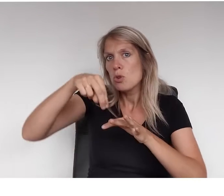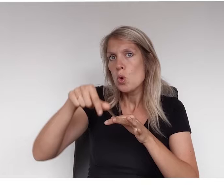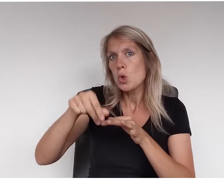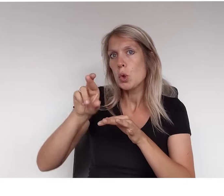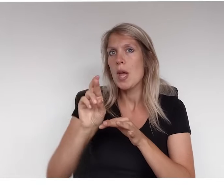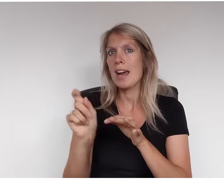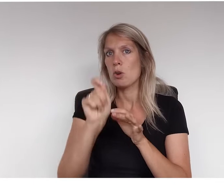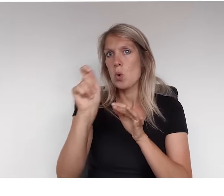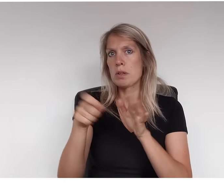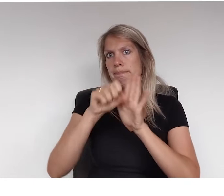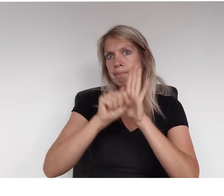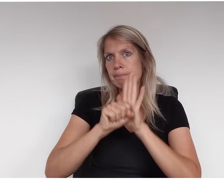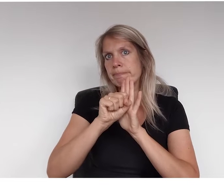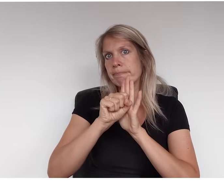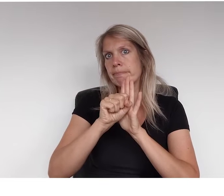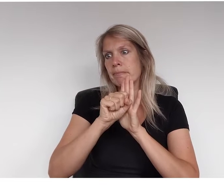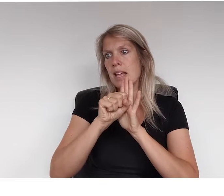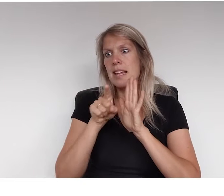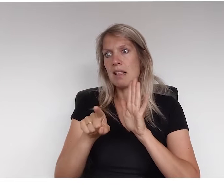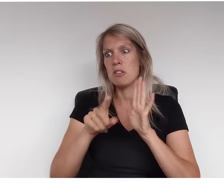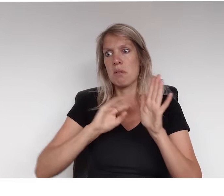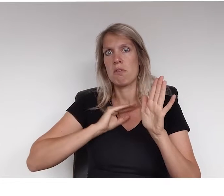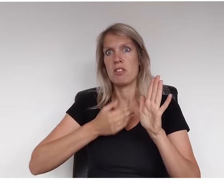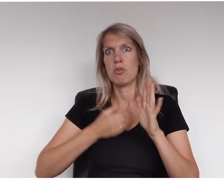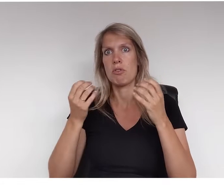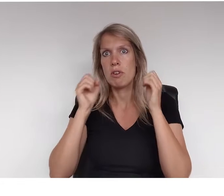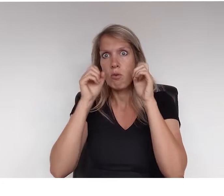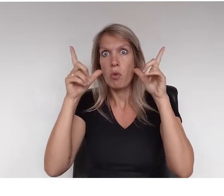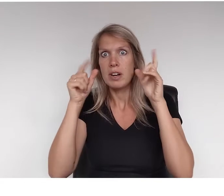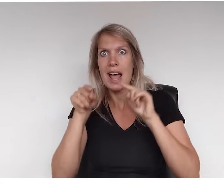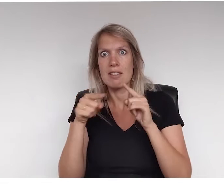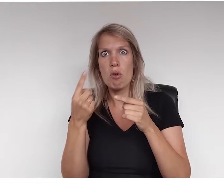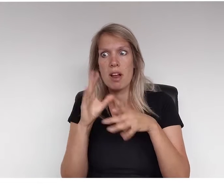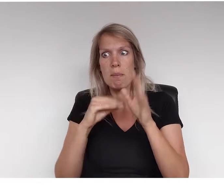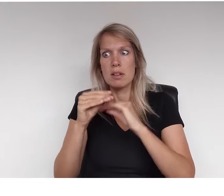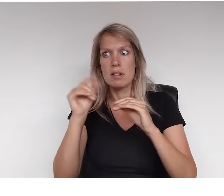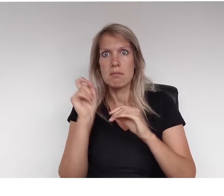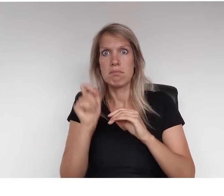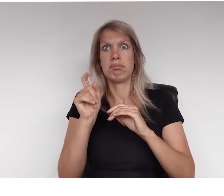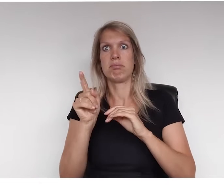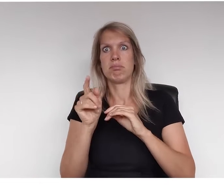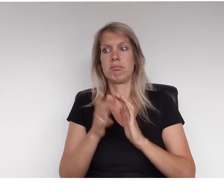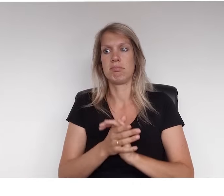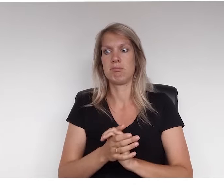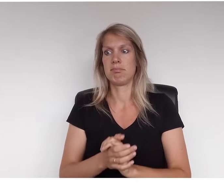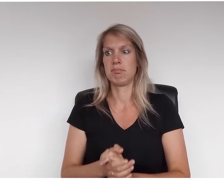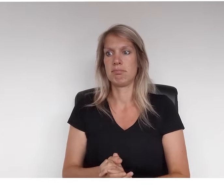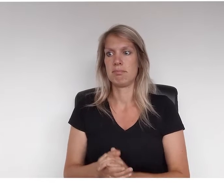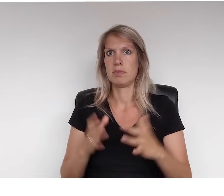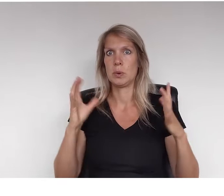bij professor Verwonder. Oh, hij gaat het misschien daarover hebben. Super. Oké, daar gaat hij. Ja!